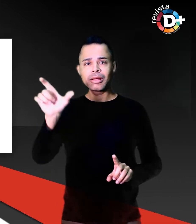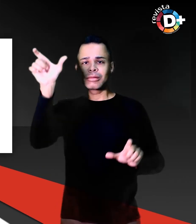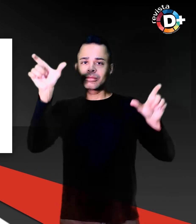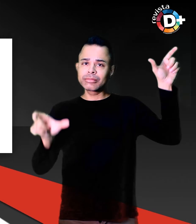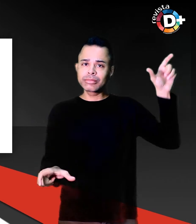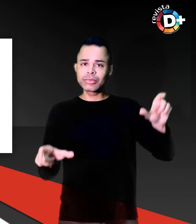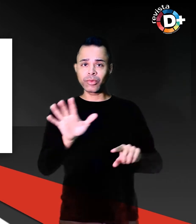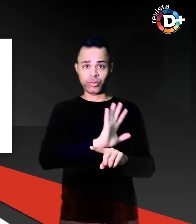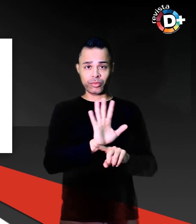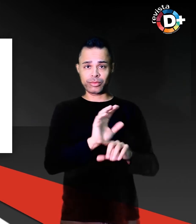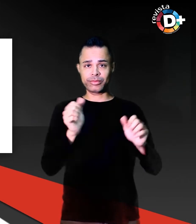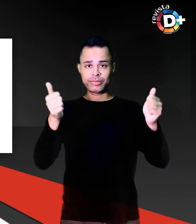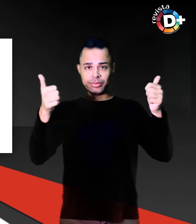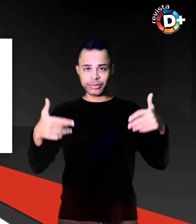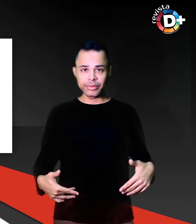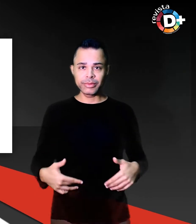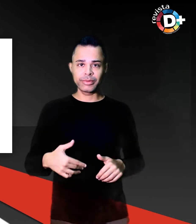Lâminas que refletem sucesso.